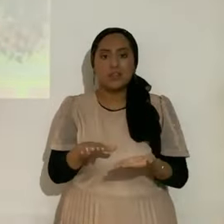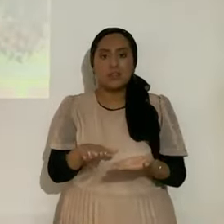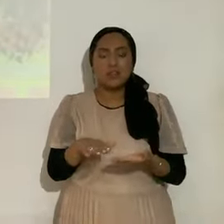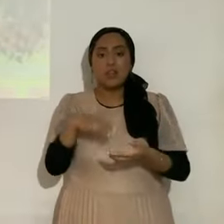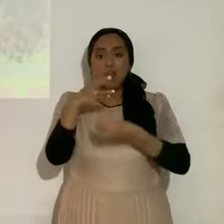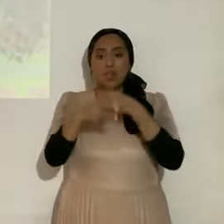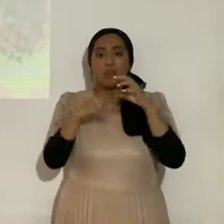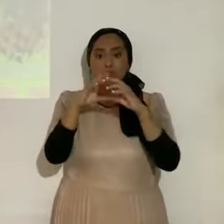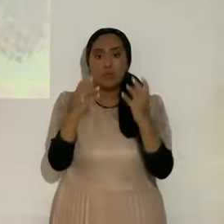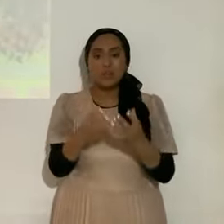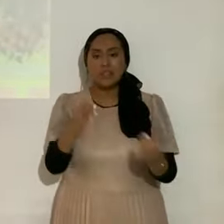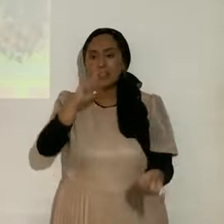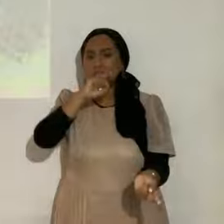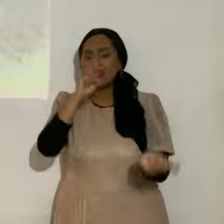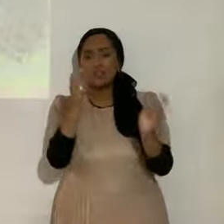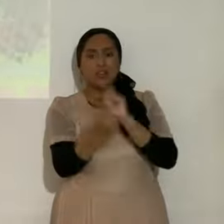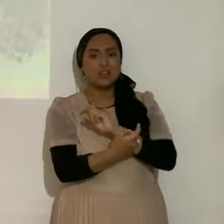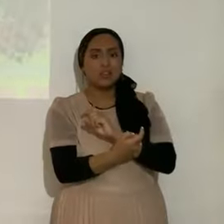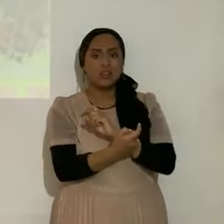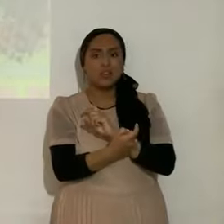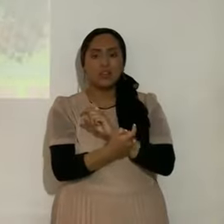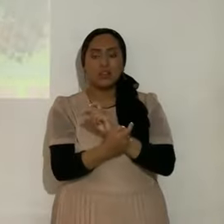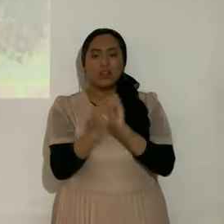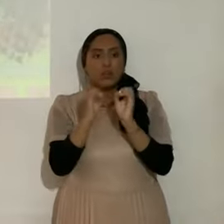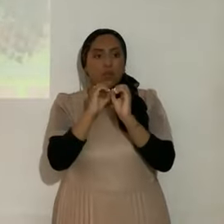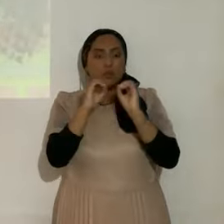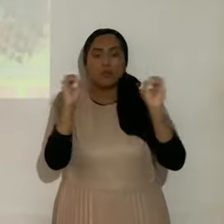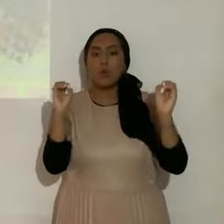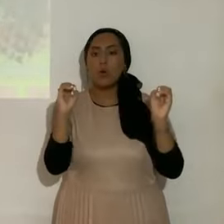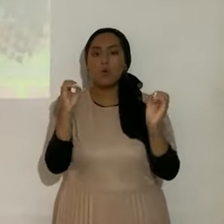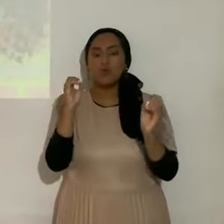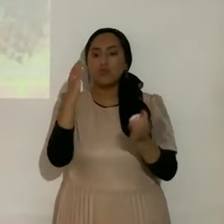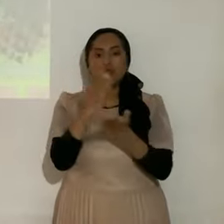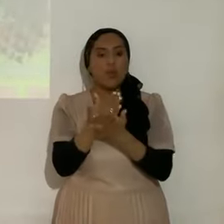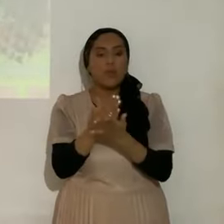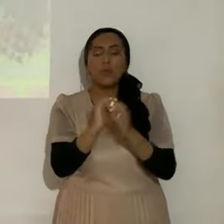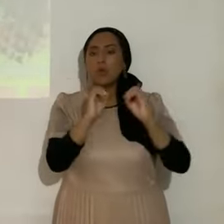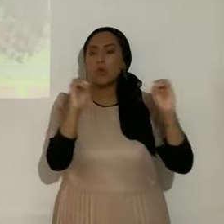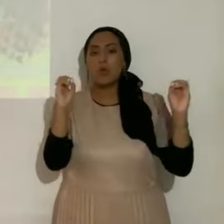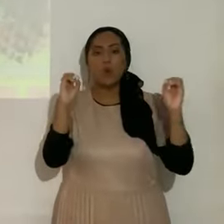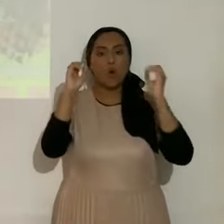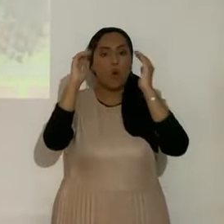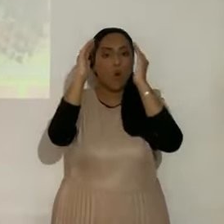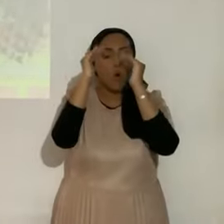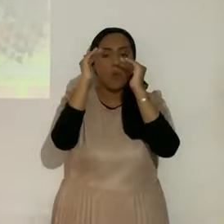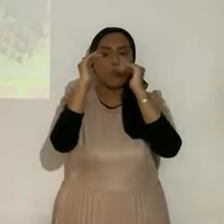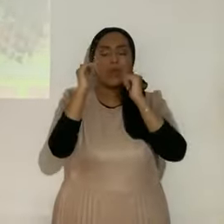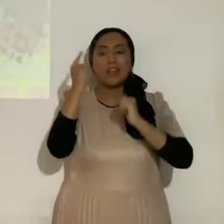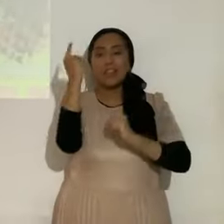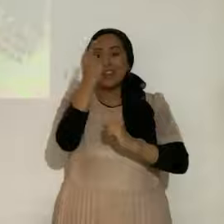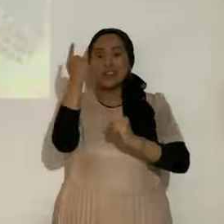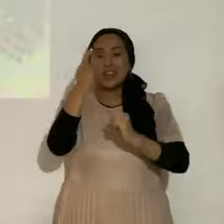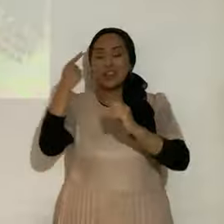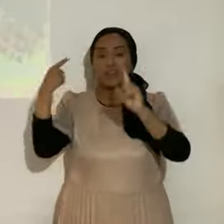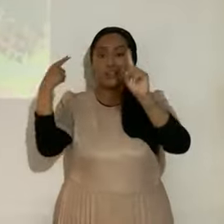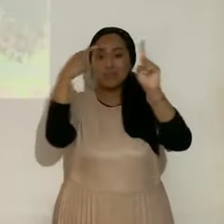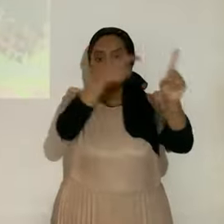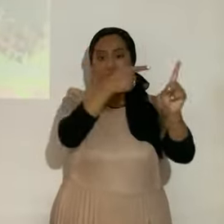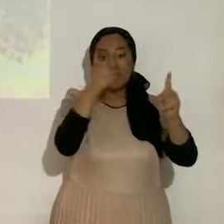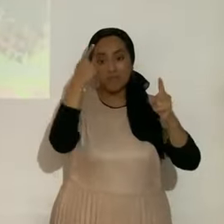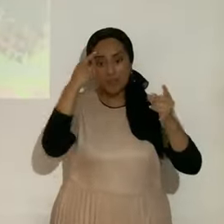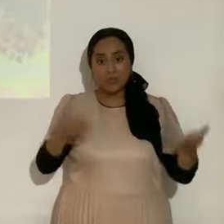El mundo cambiaría su rumbo. No habría un freno, no habría esperanza. Y el único destino que habría para